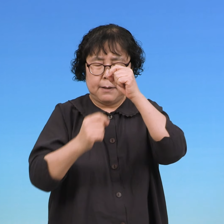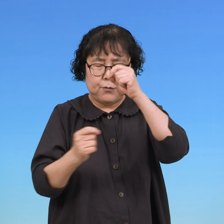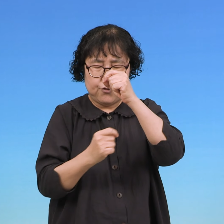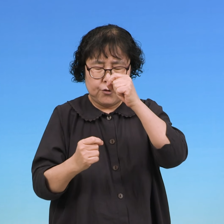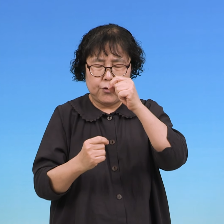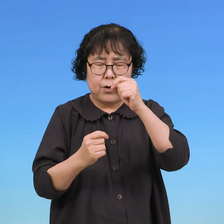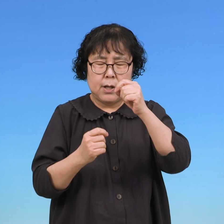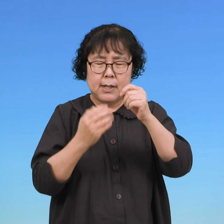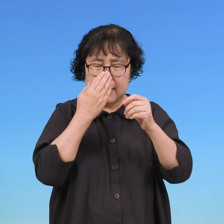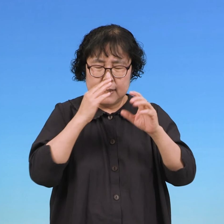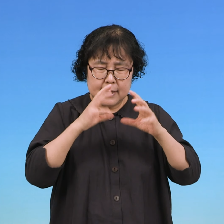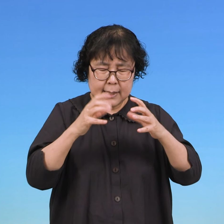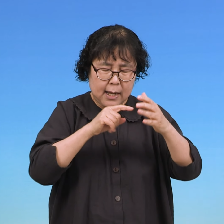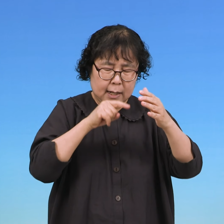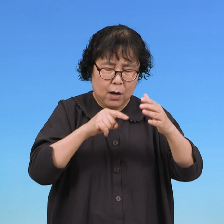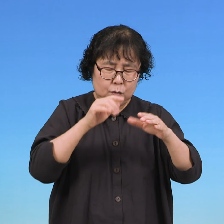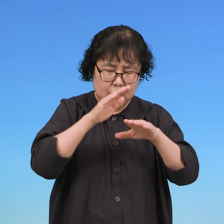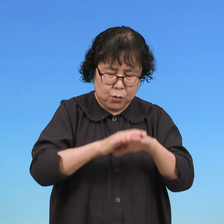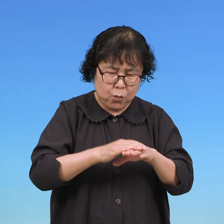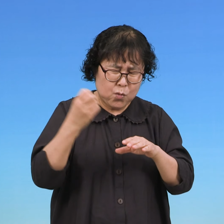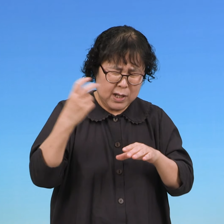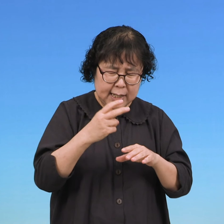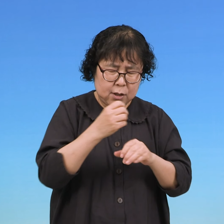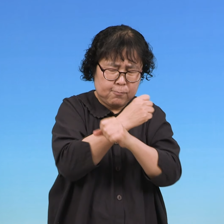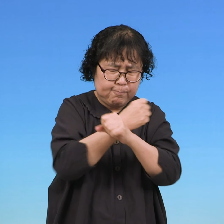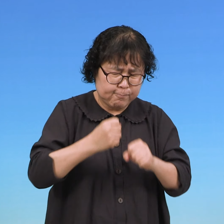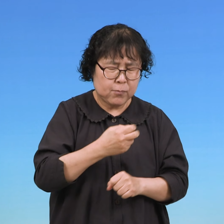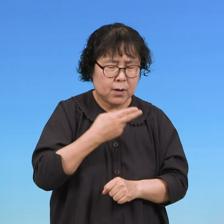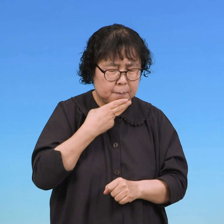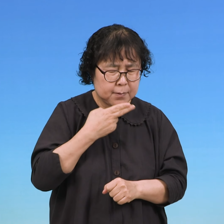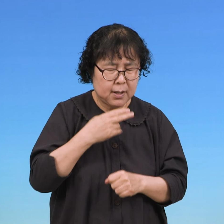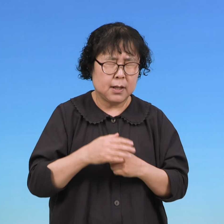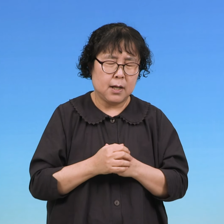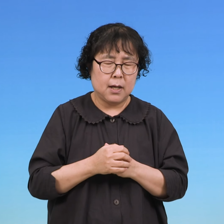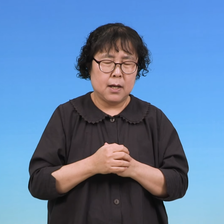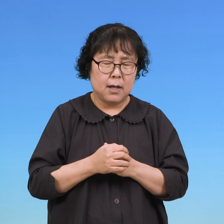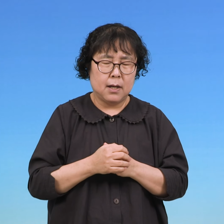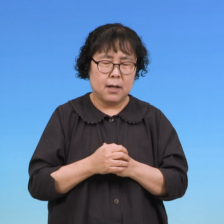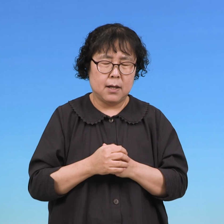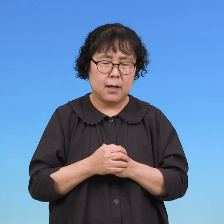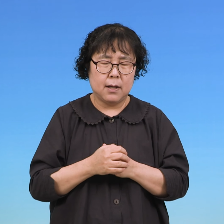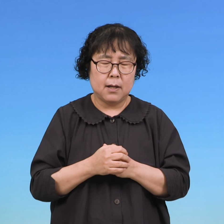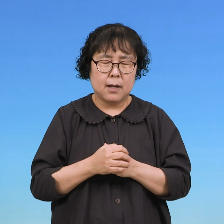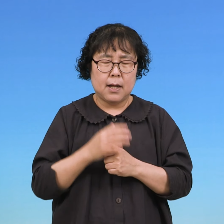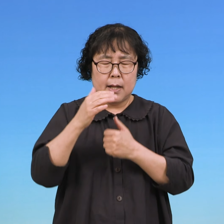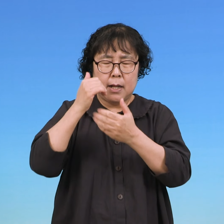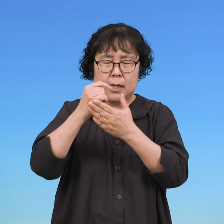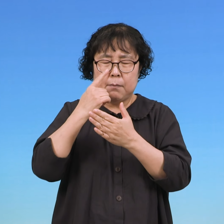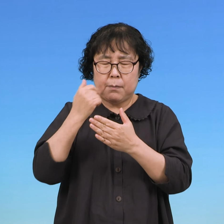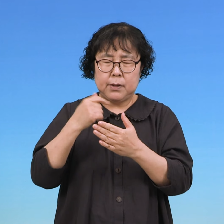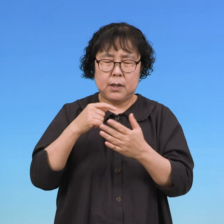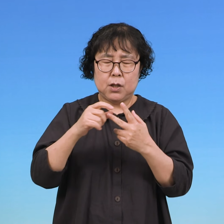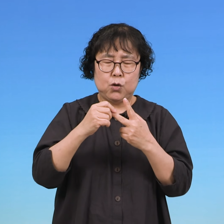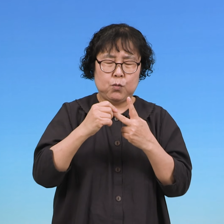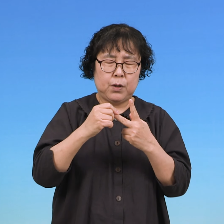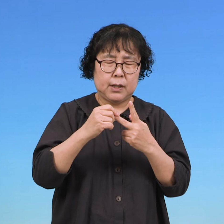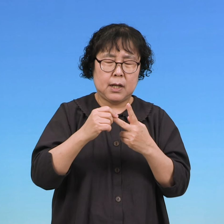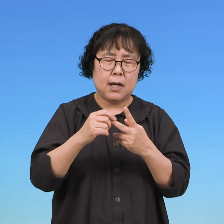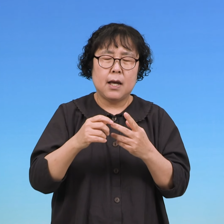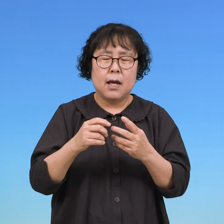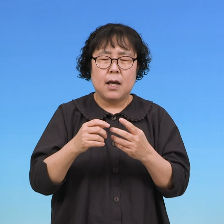백성 이스라엘 가운데 두고 다시는 용서하지 아니하리니 하나님 아버지 두 번째 부주